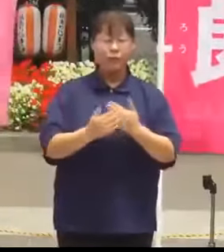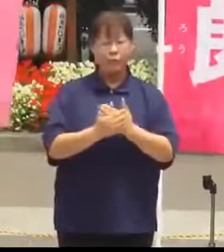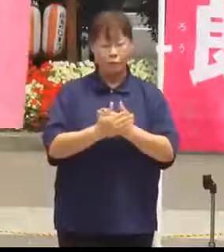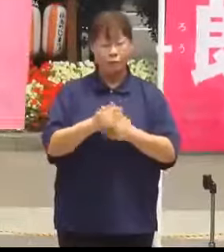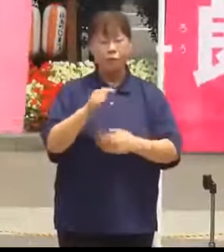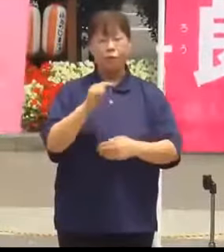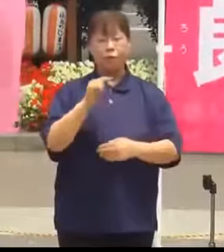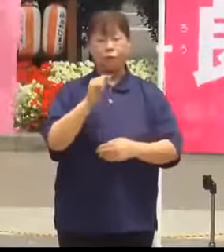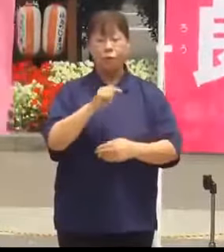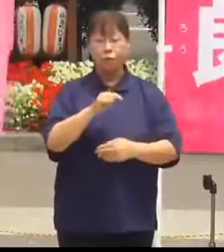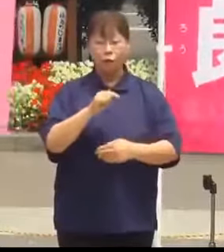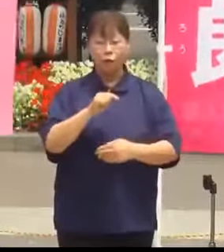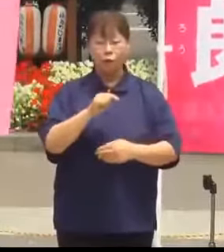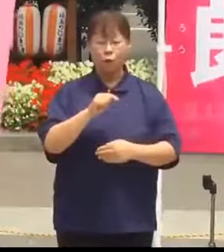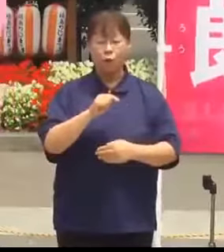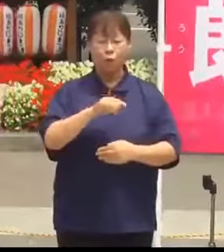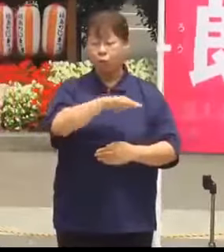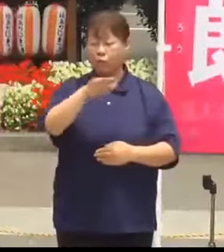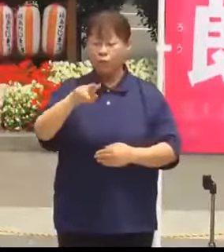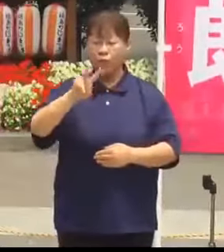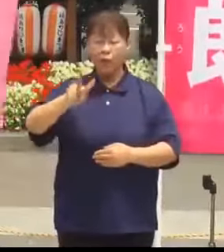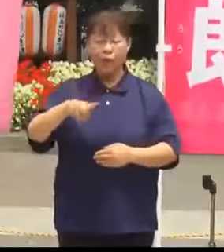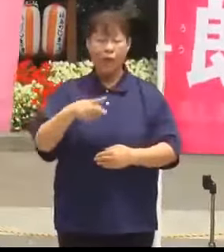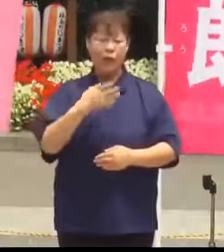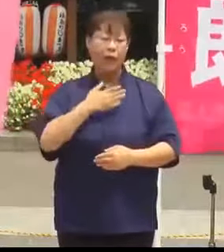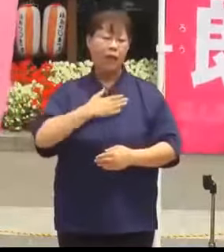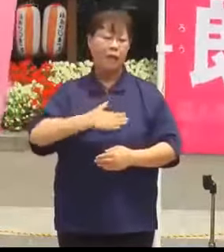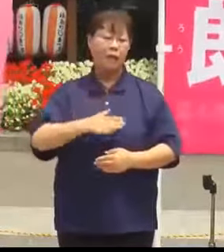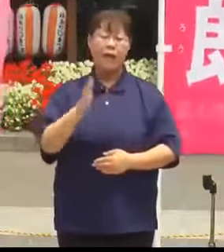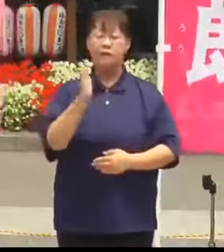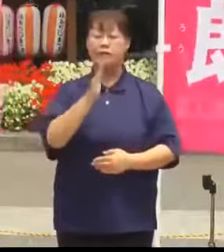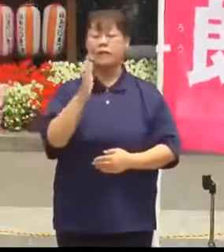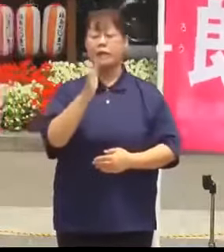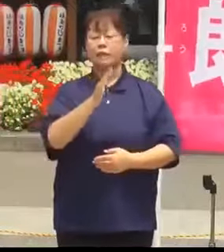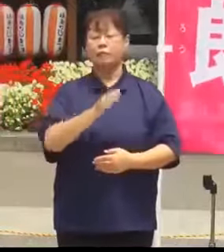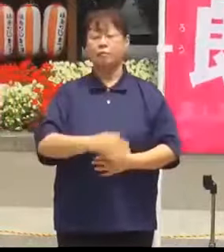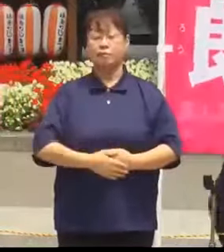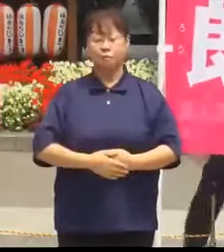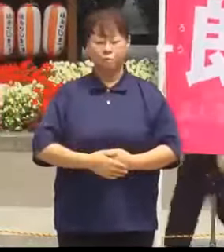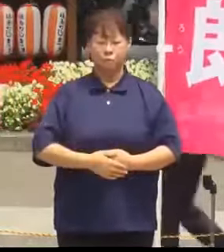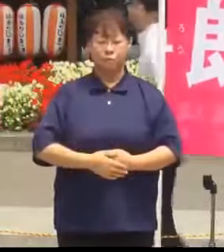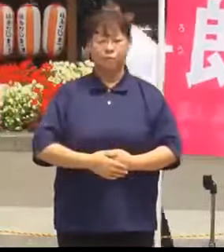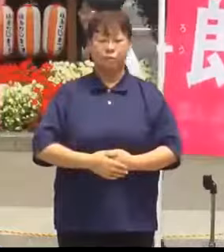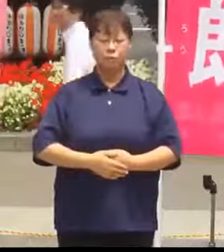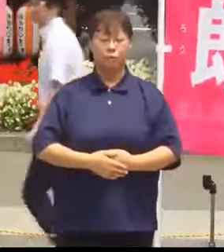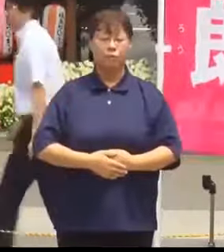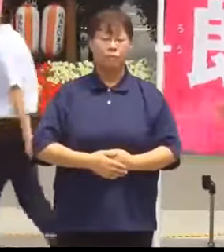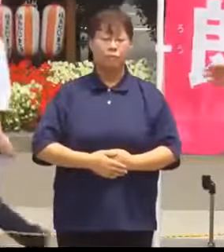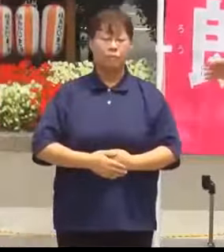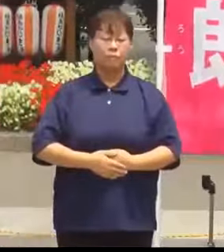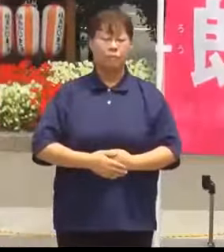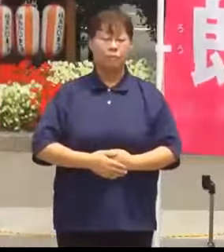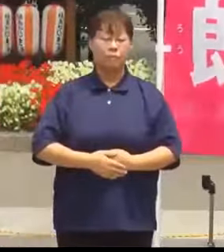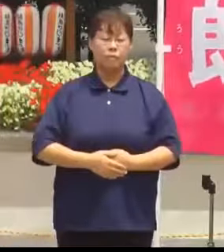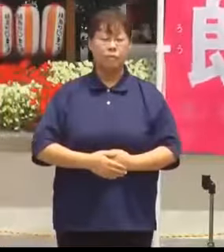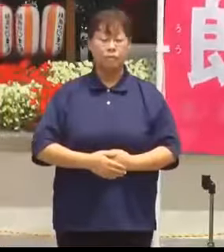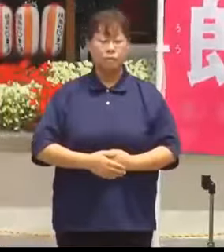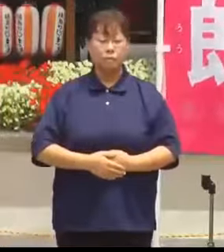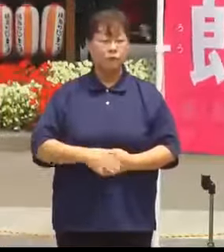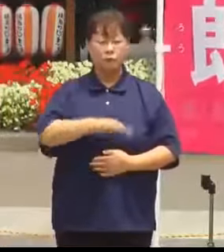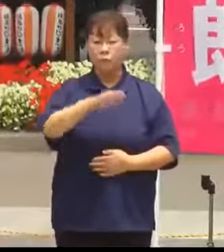それを人々が理解しないっていうふうにタブ譜んだと思うんですよ私見え方の